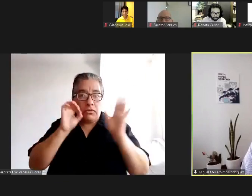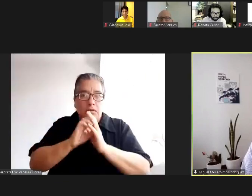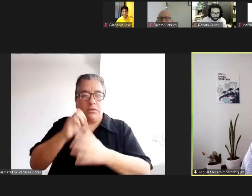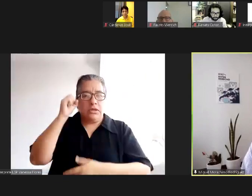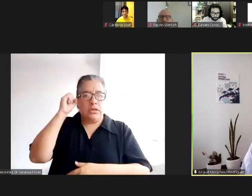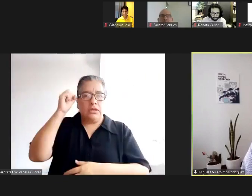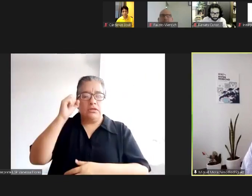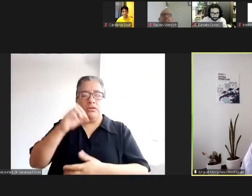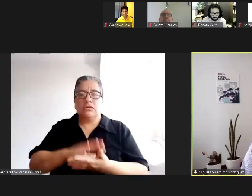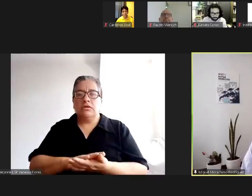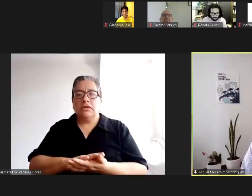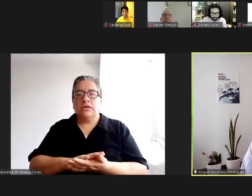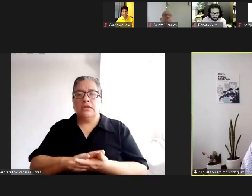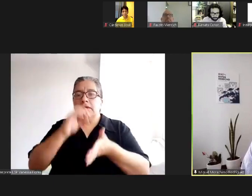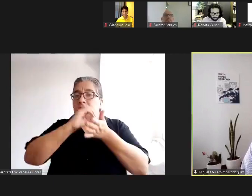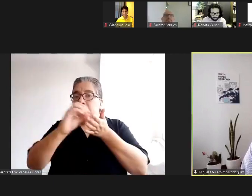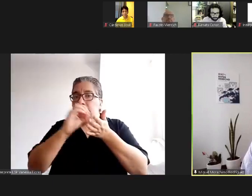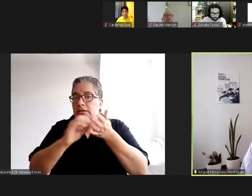o